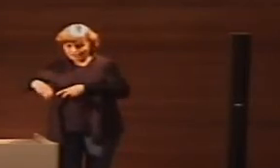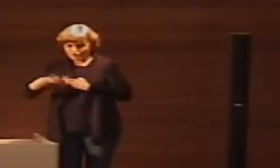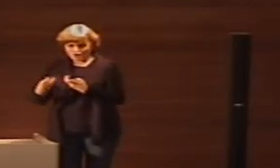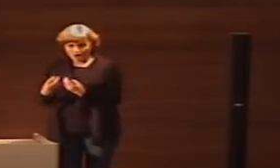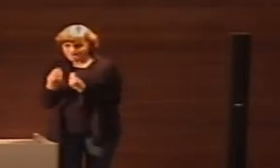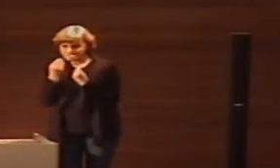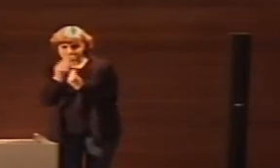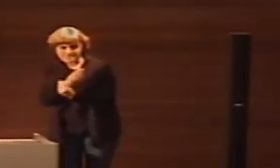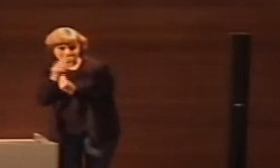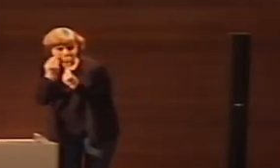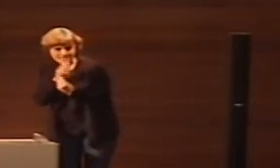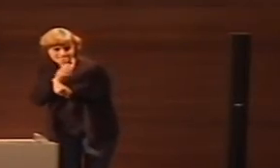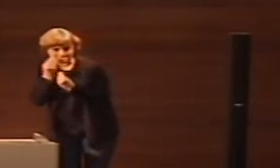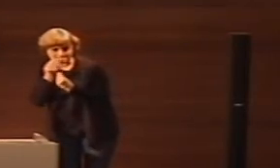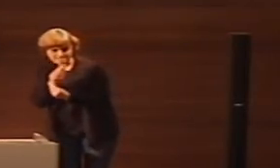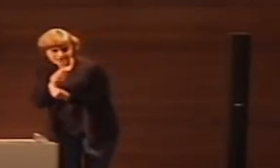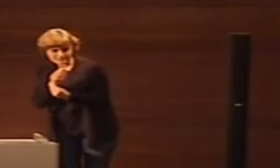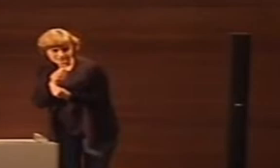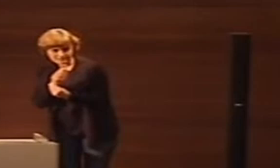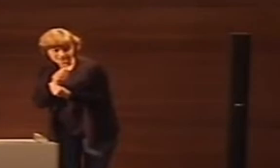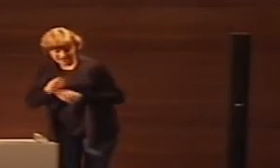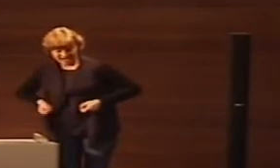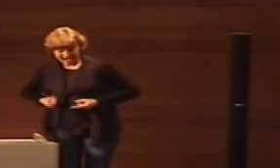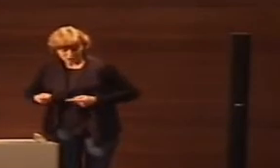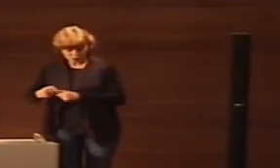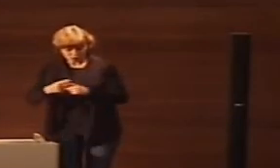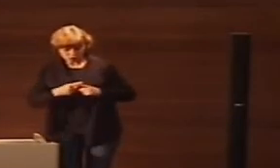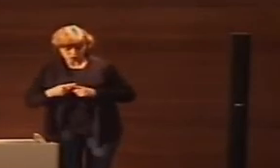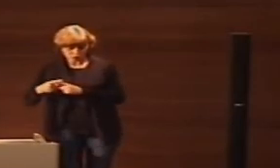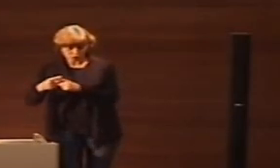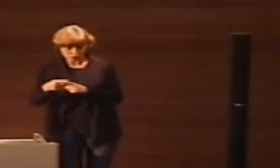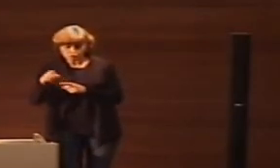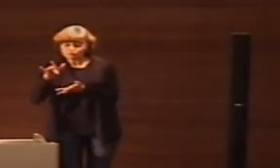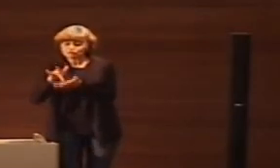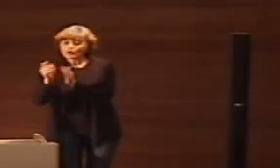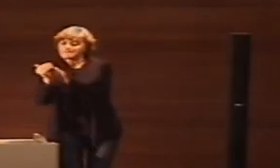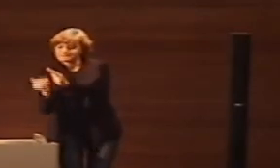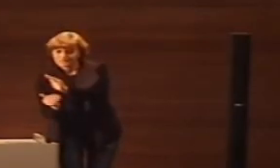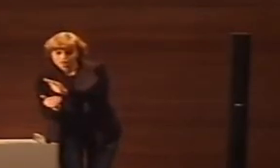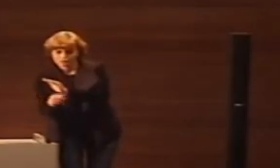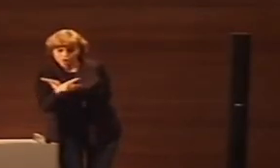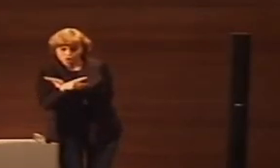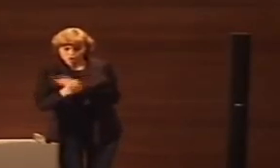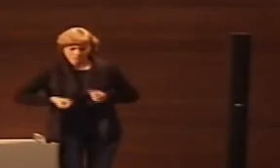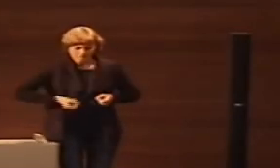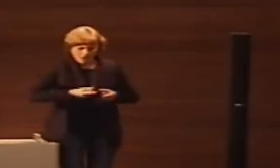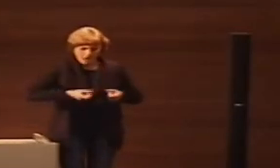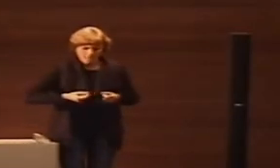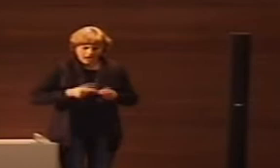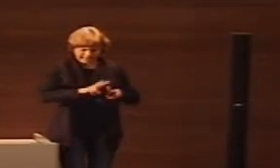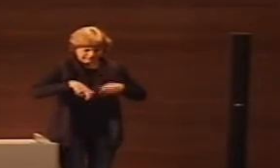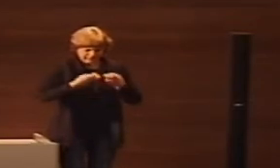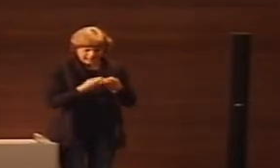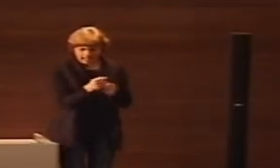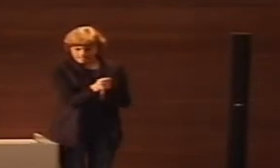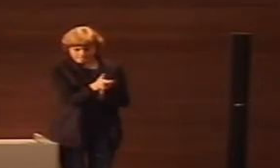superior tengan unas bonificaciones y aquellos municipios con un nivel de reciclaje o